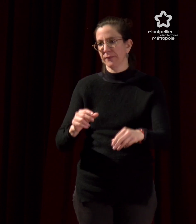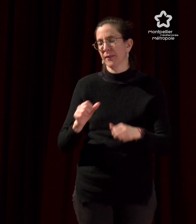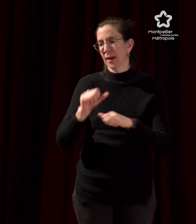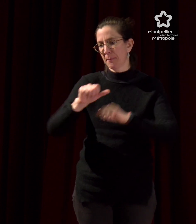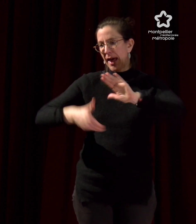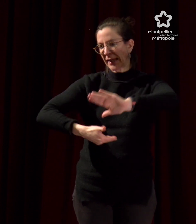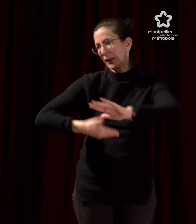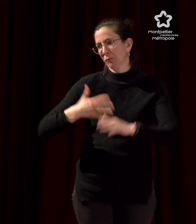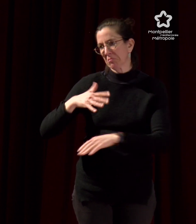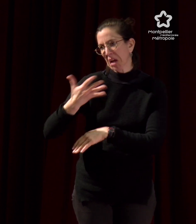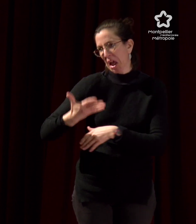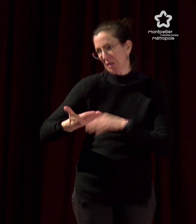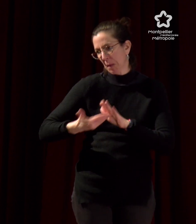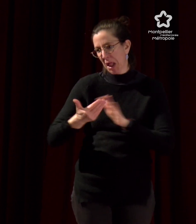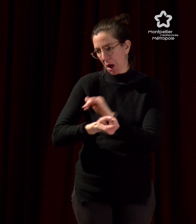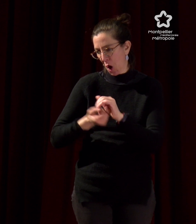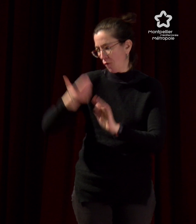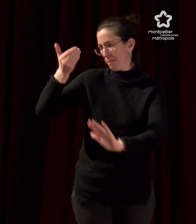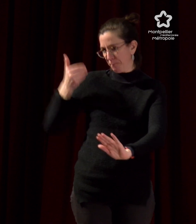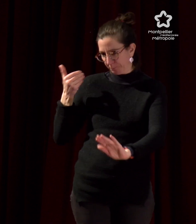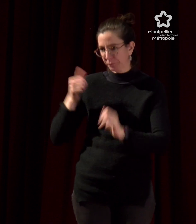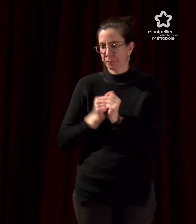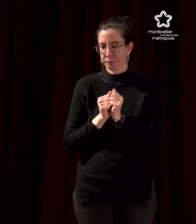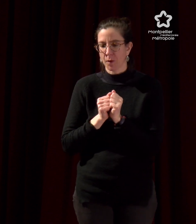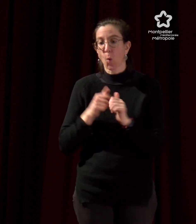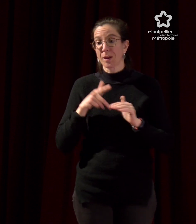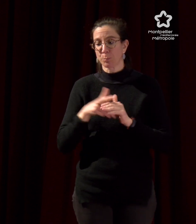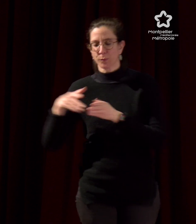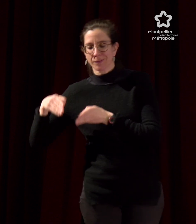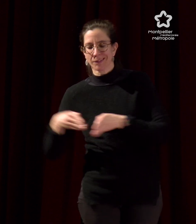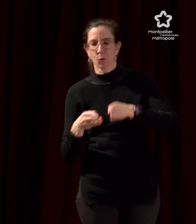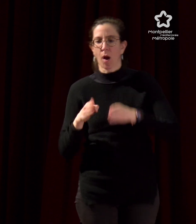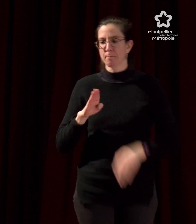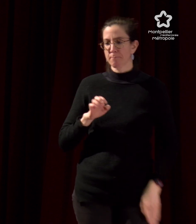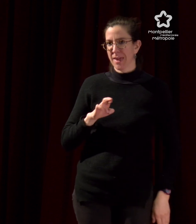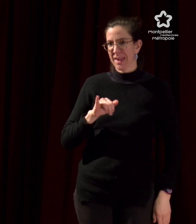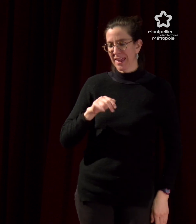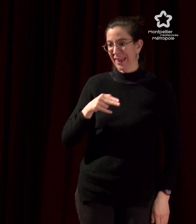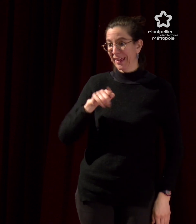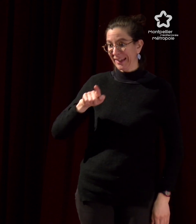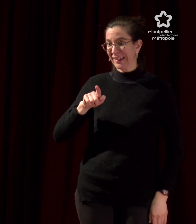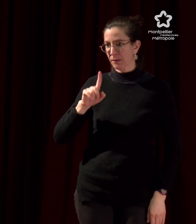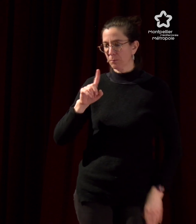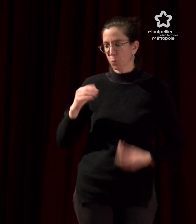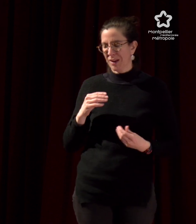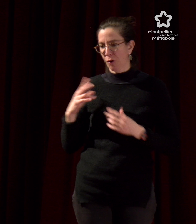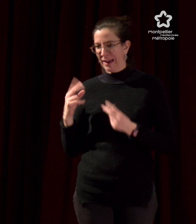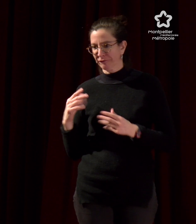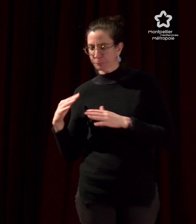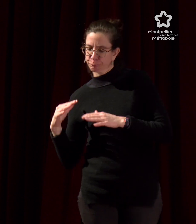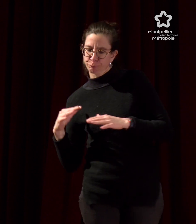une phase de plusieurs milliers d'années au détroit de Bering. Et après, effectivement, une descente très rapide